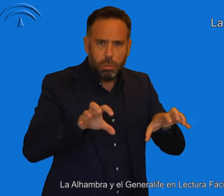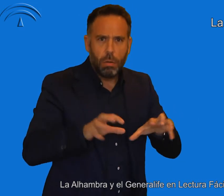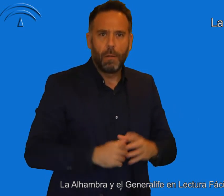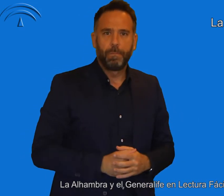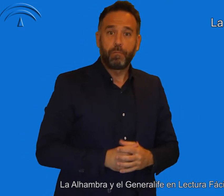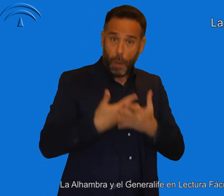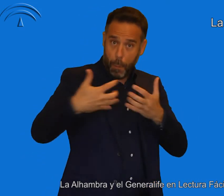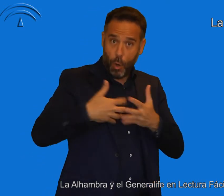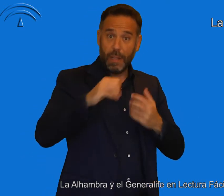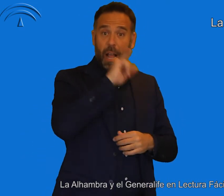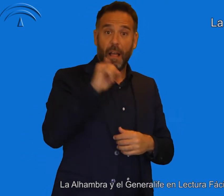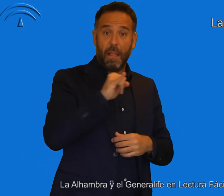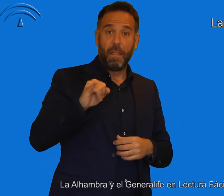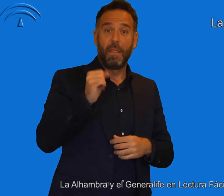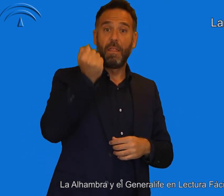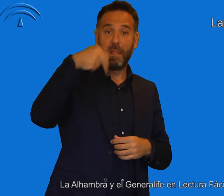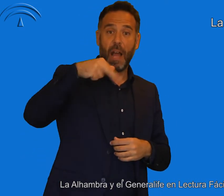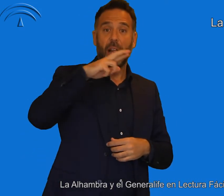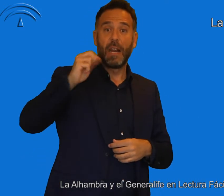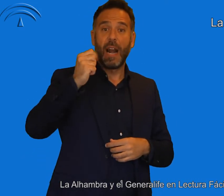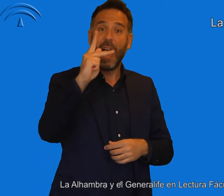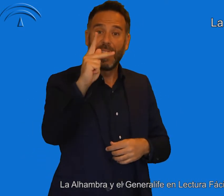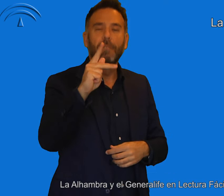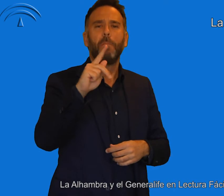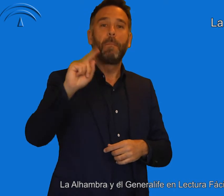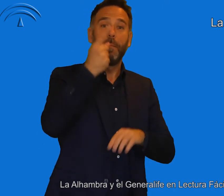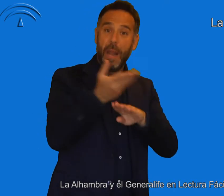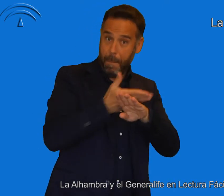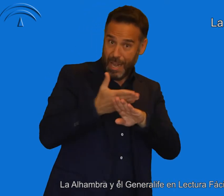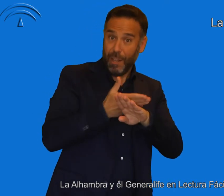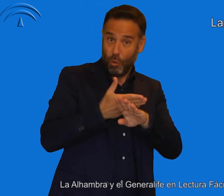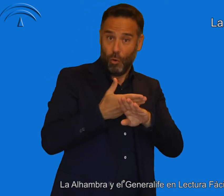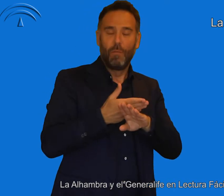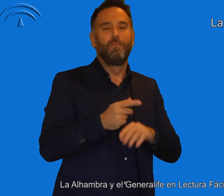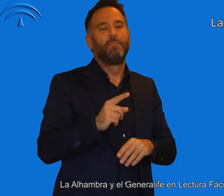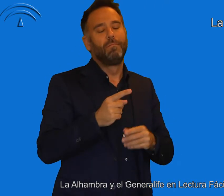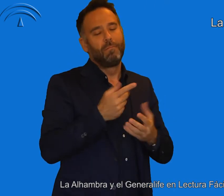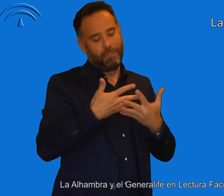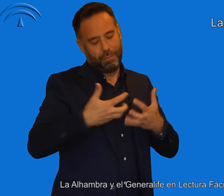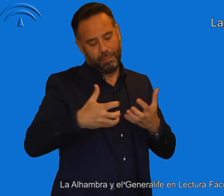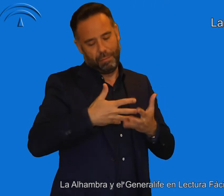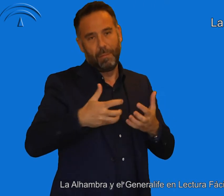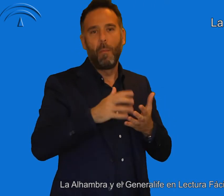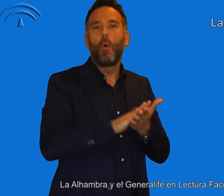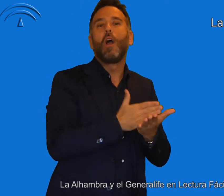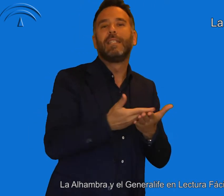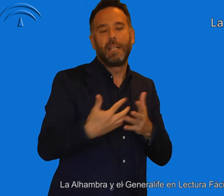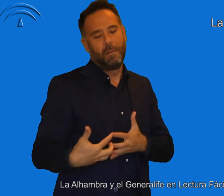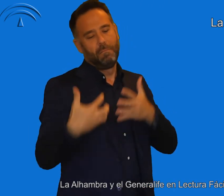El poeta Zanrak, primer ministro de Mohamed V, escribió una poesía para alabar a su señor